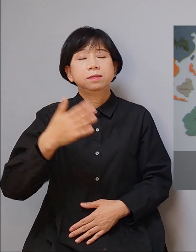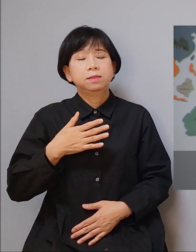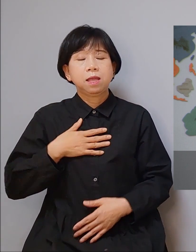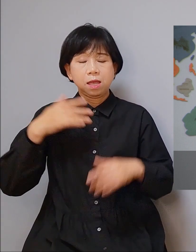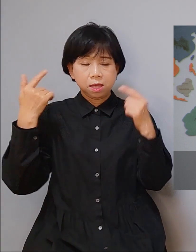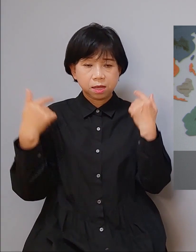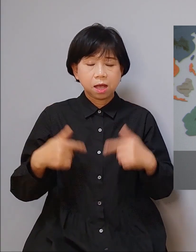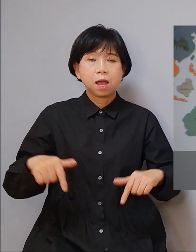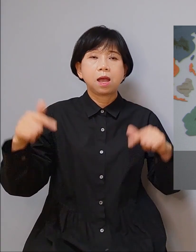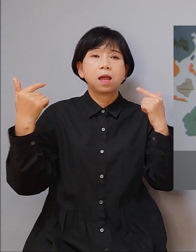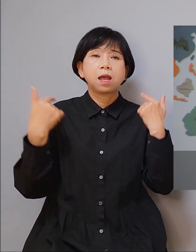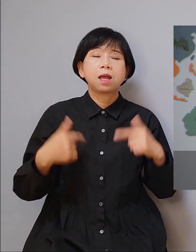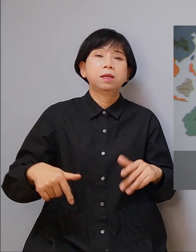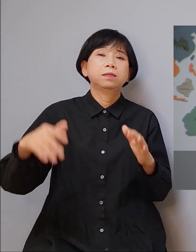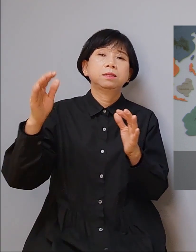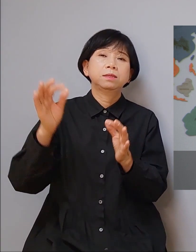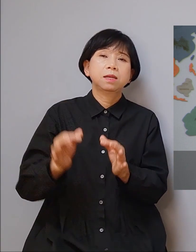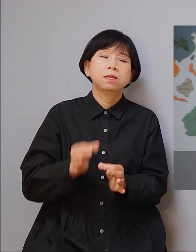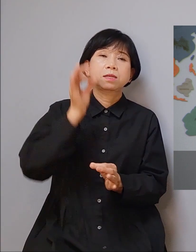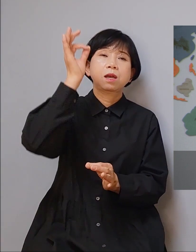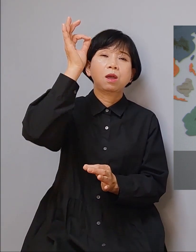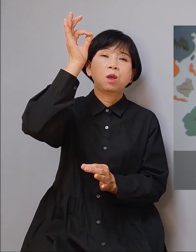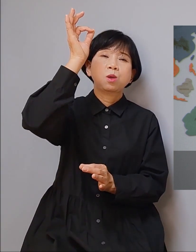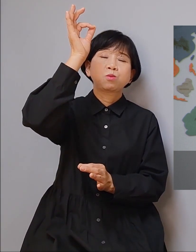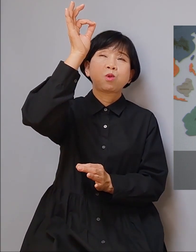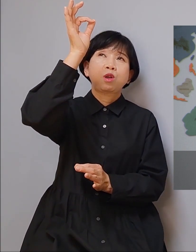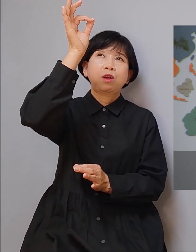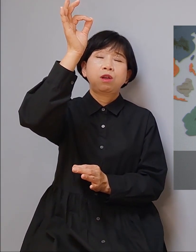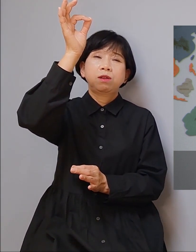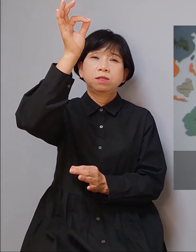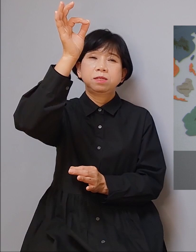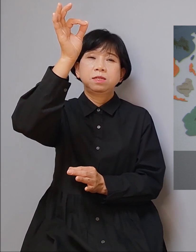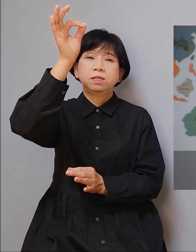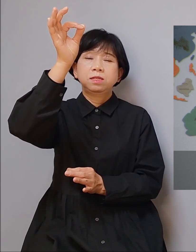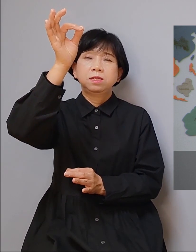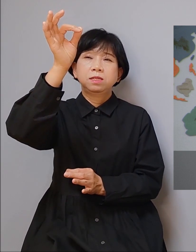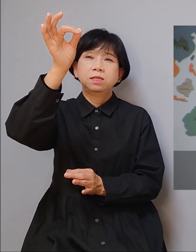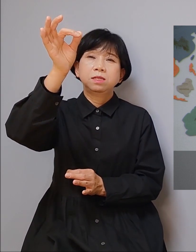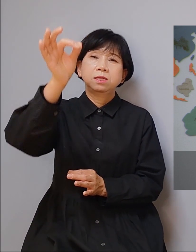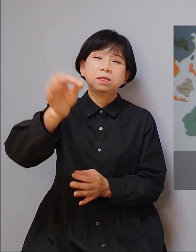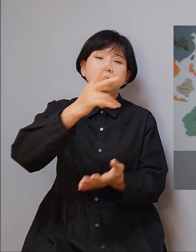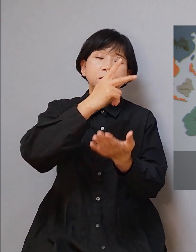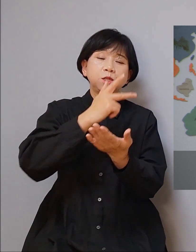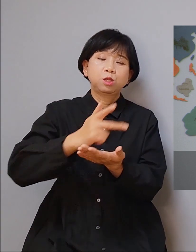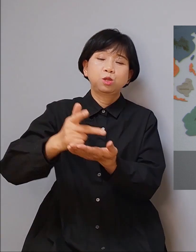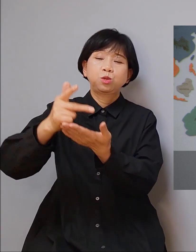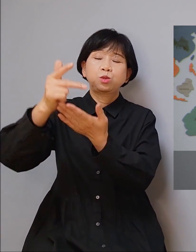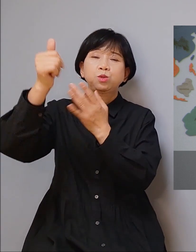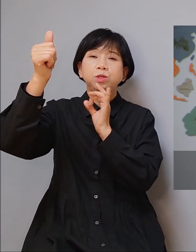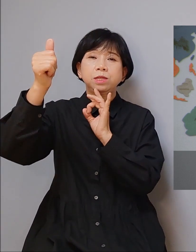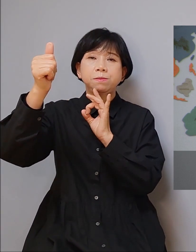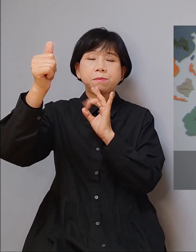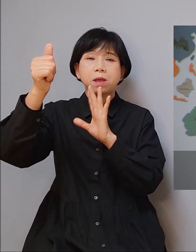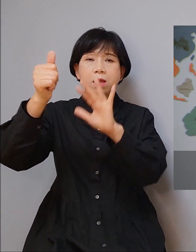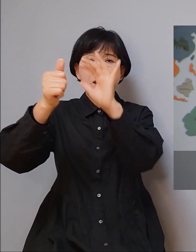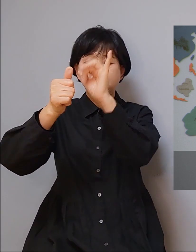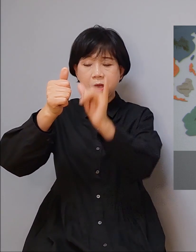소망. 내가 항상 영원 주님만을 섬기겠습니다.